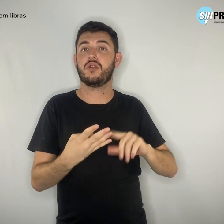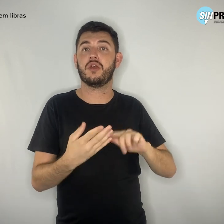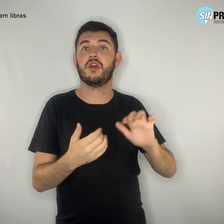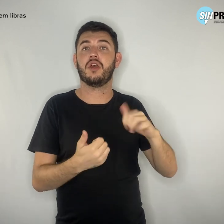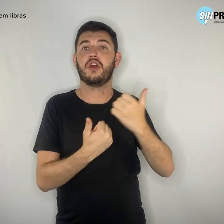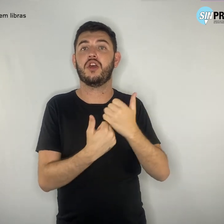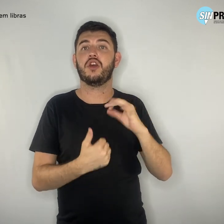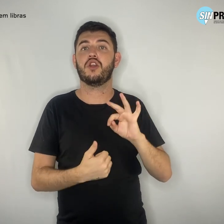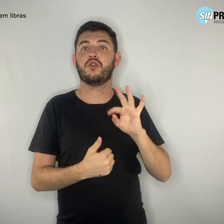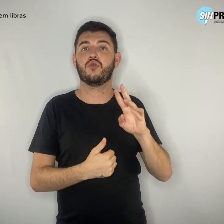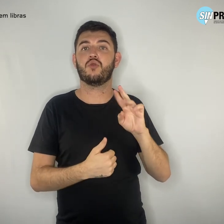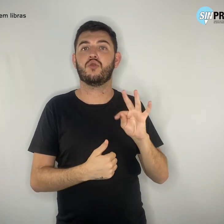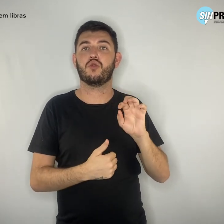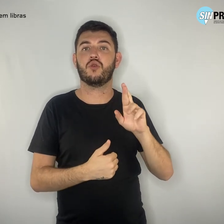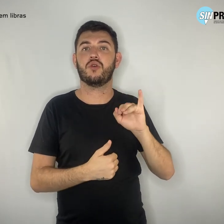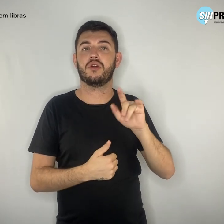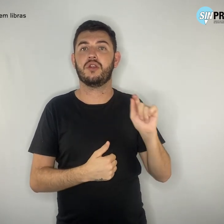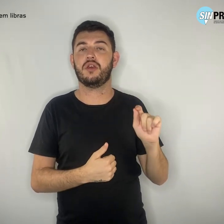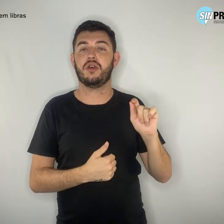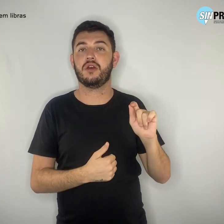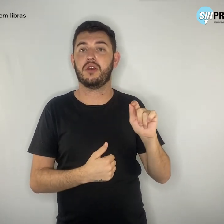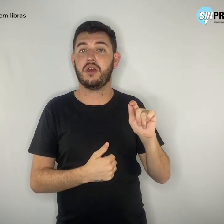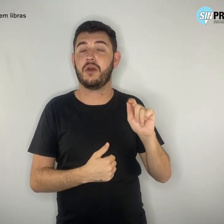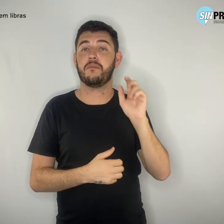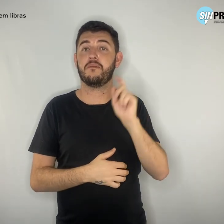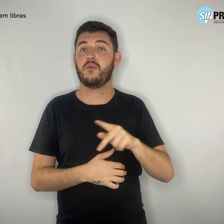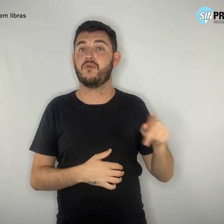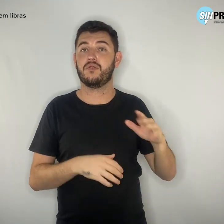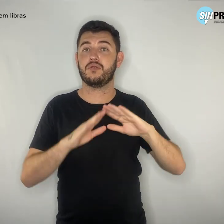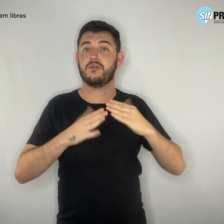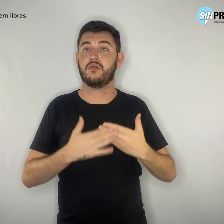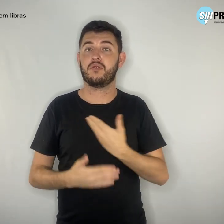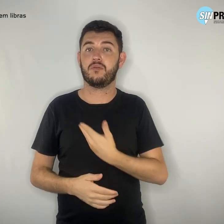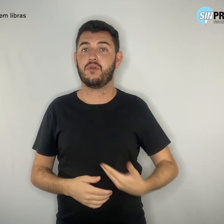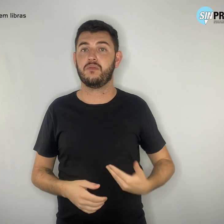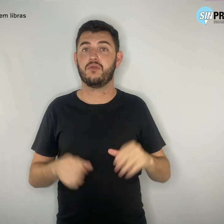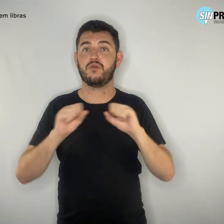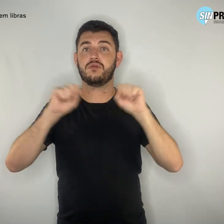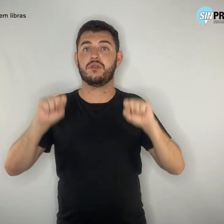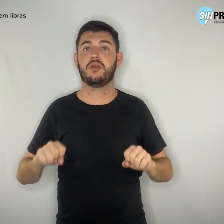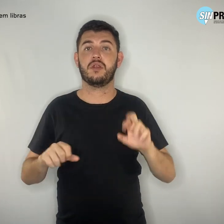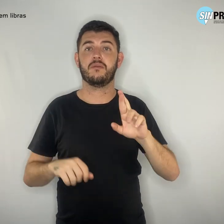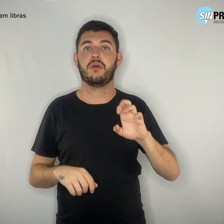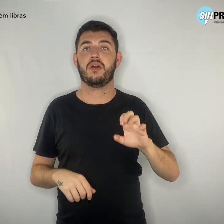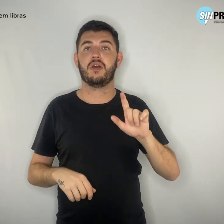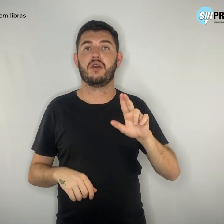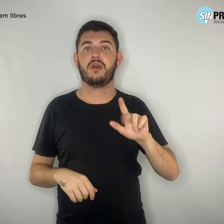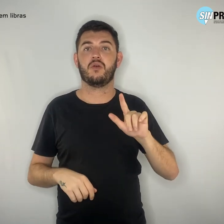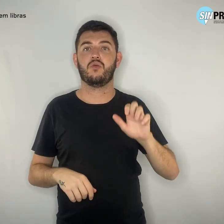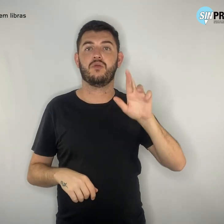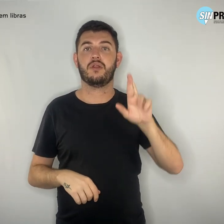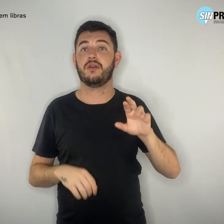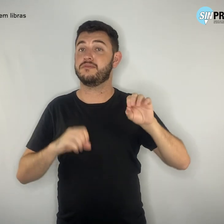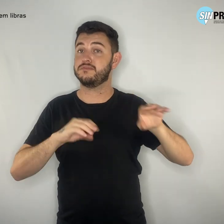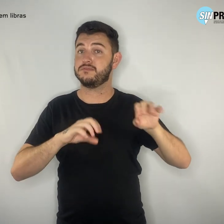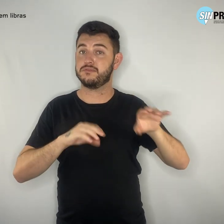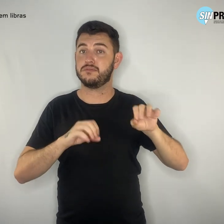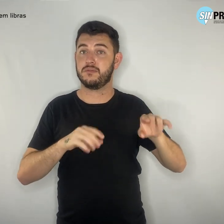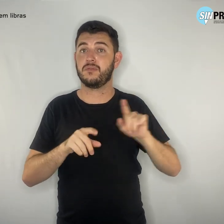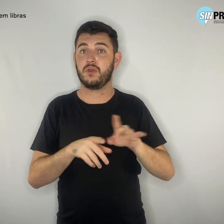professores de escolas públicas dos sistemas regulares de ensino. Traz o documento do